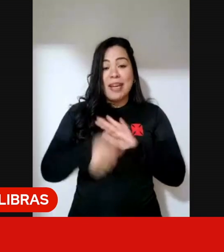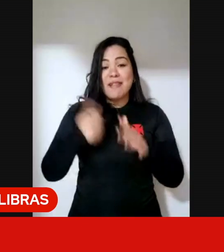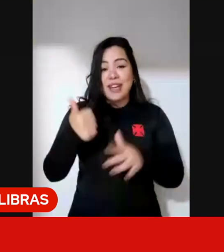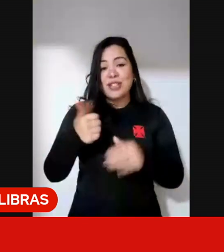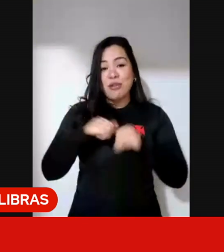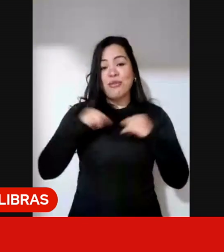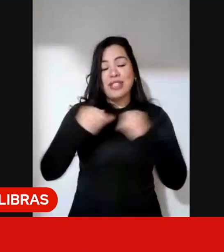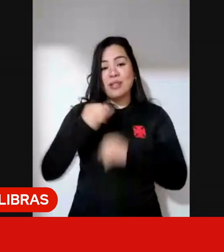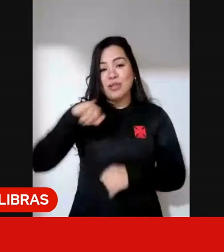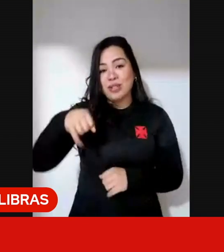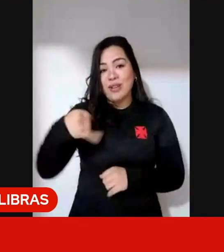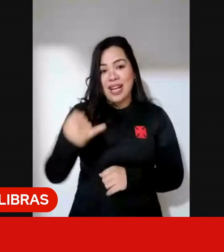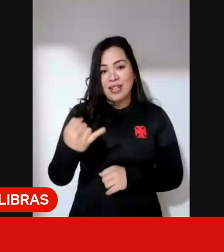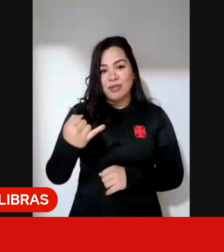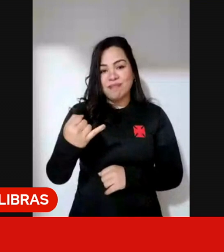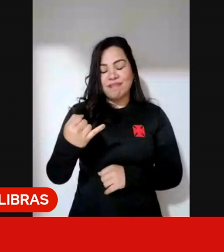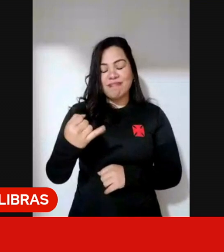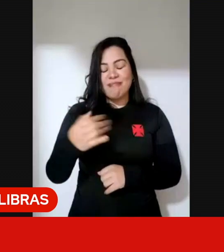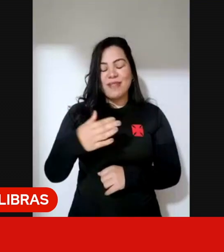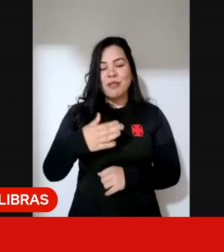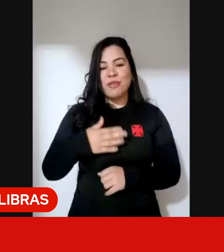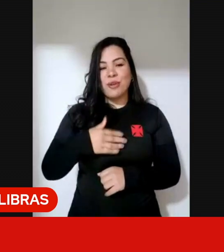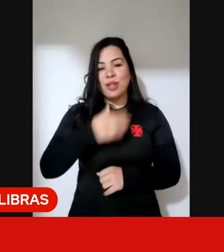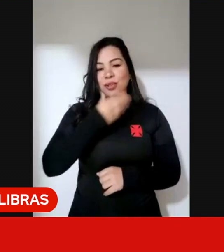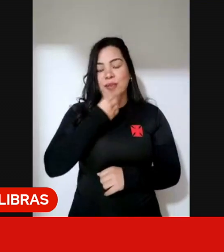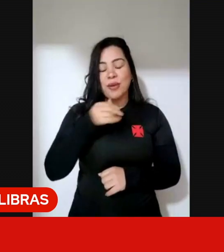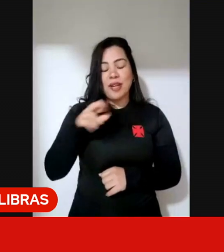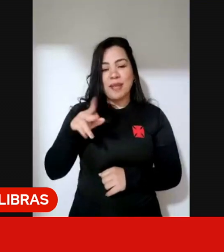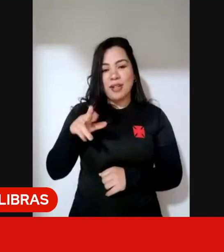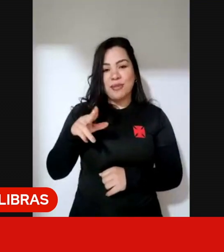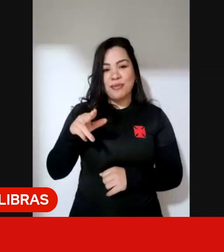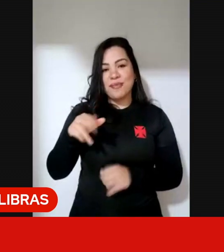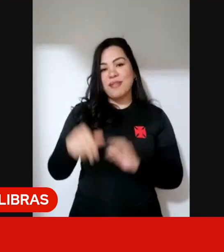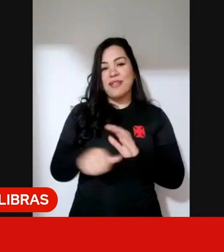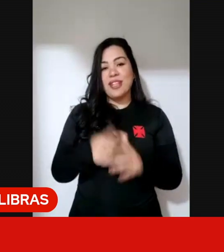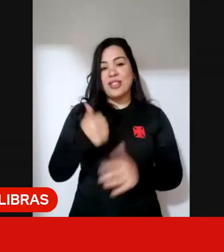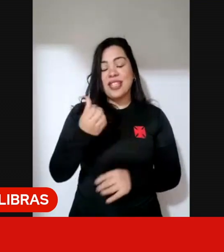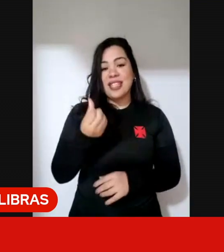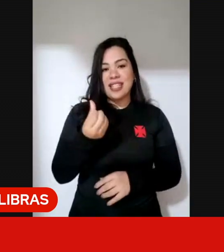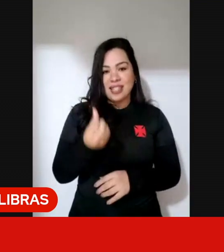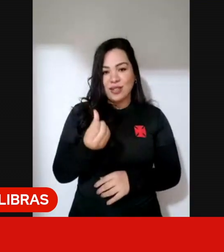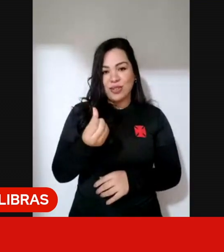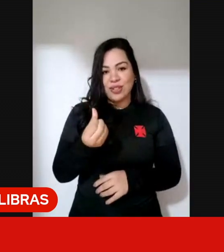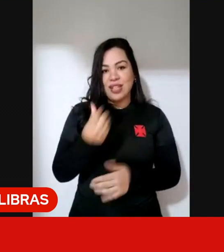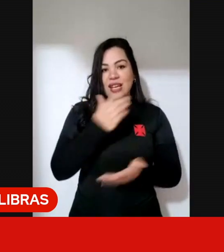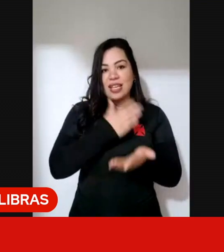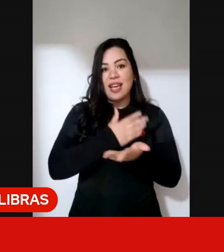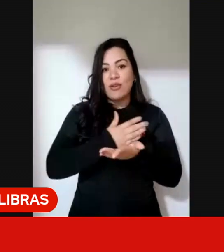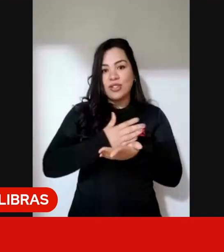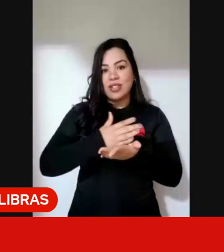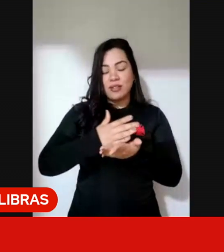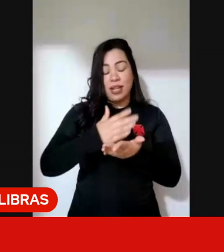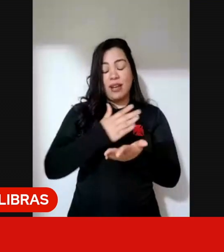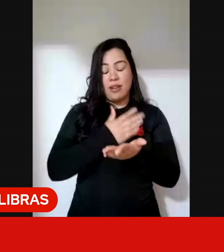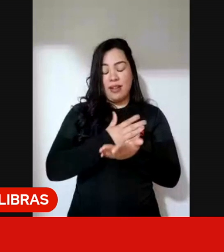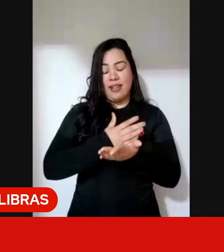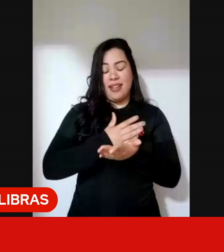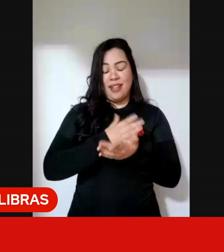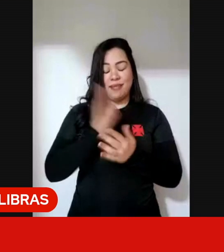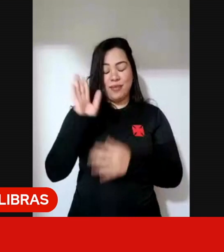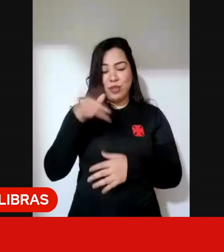A primeira vez que eu fui em São Januário foi quando meu irmão fez 16 anos. E aí